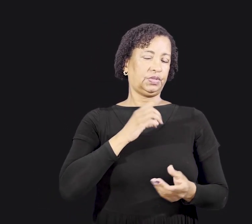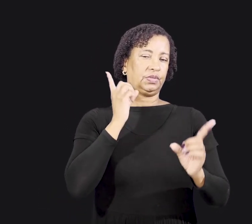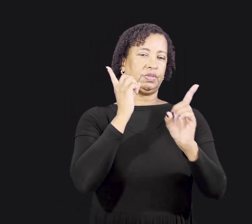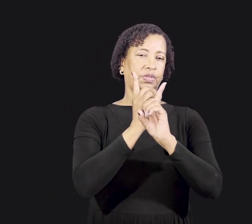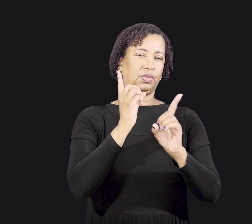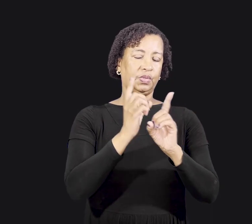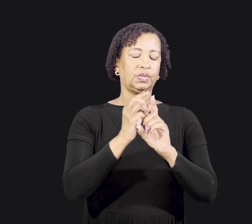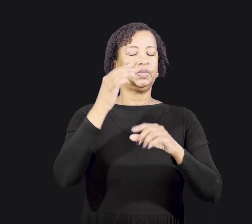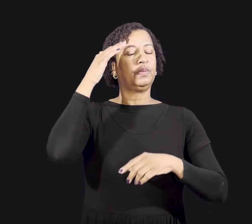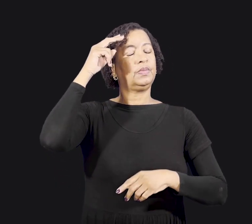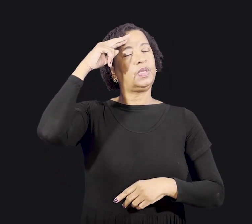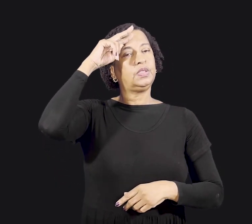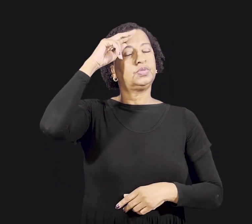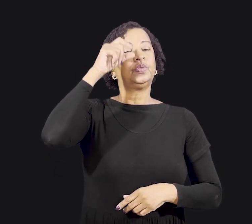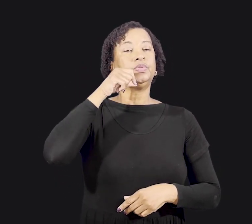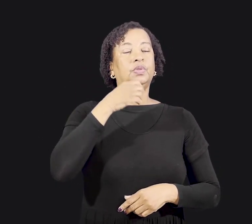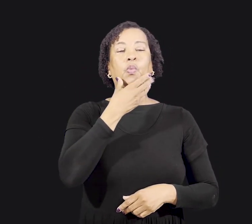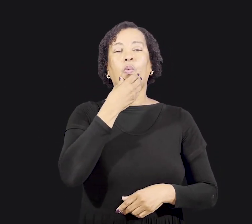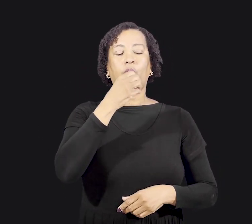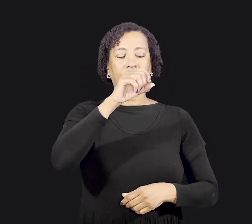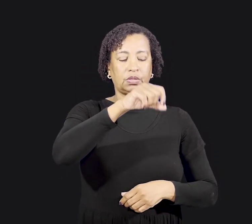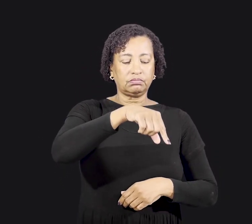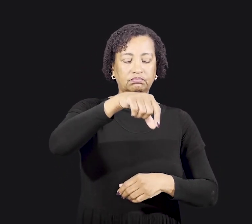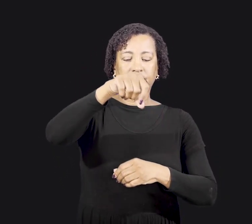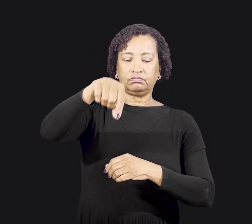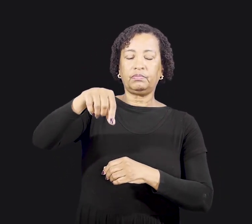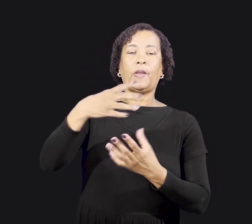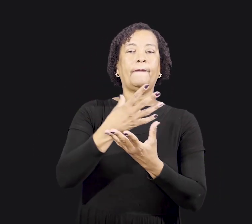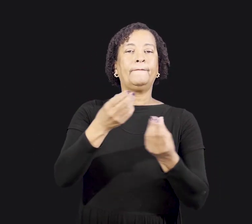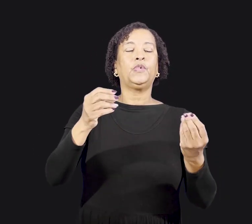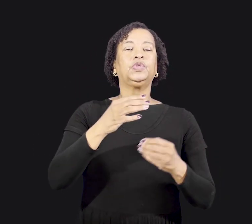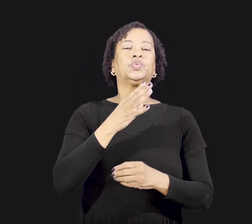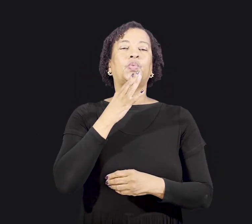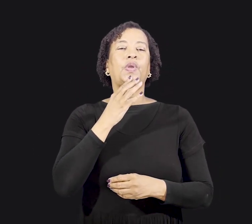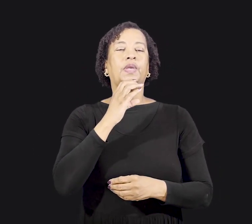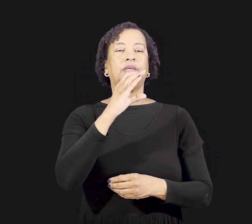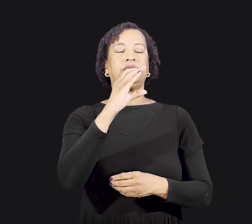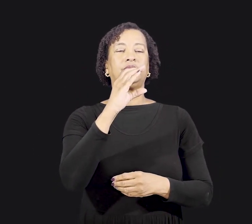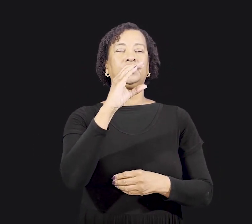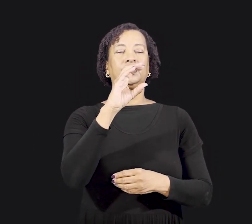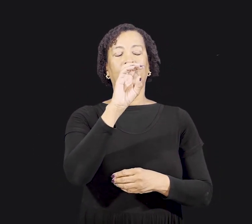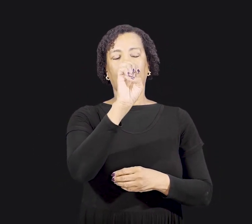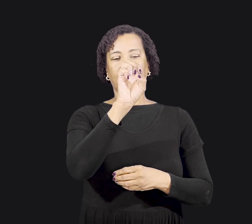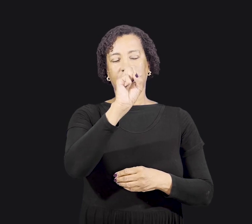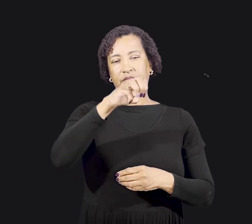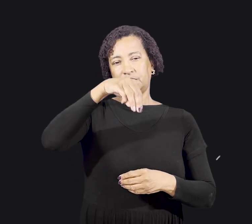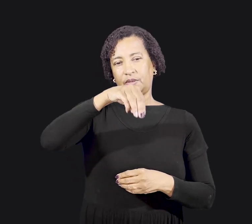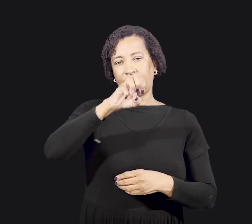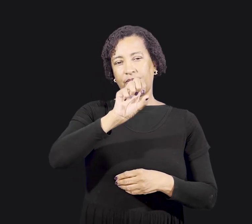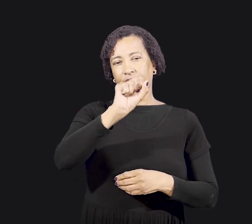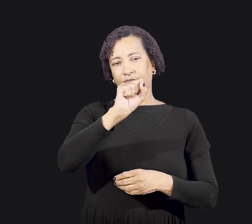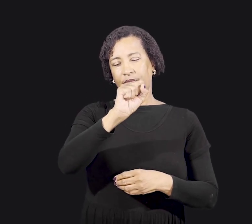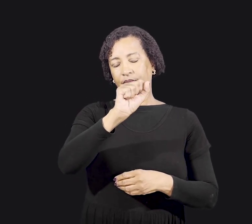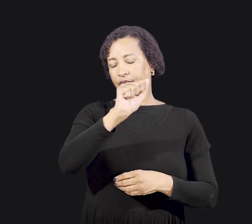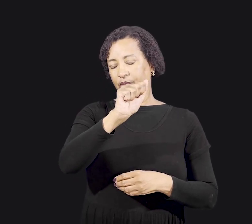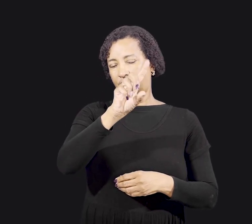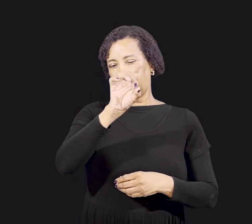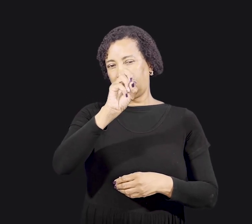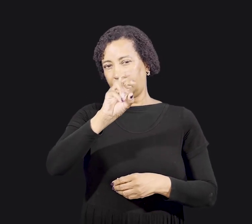da Bíblia, a parábola do semeador. Muitos já conhecem. O semeador saiu a semear. Enquanto lançava a